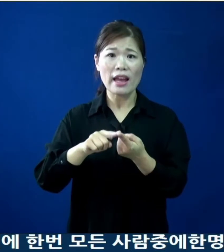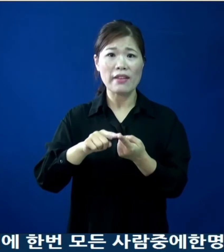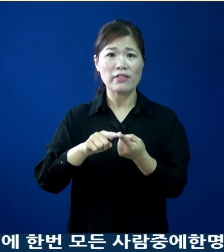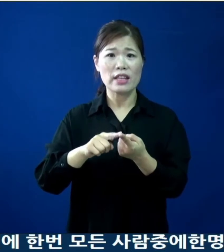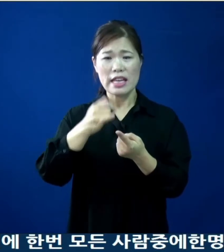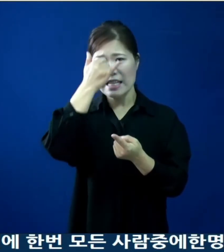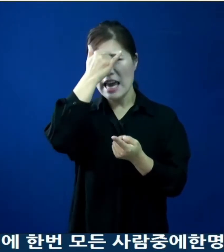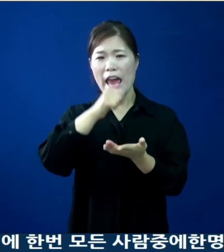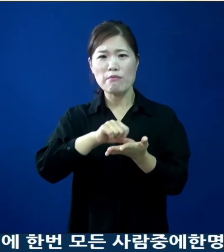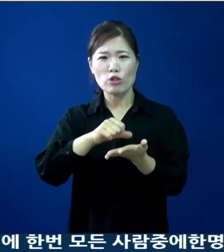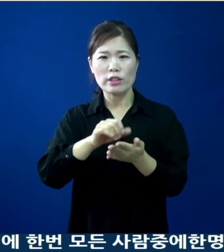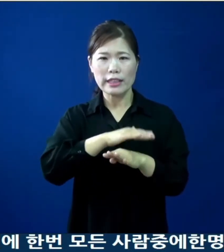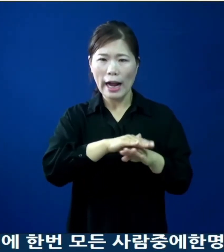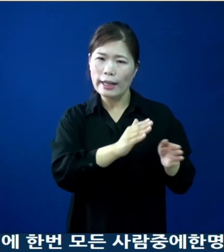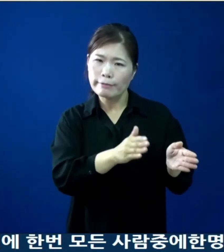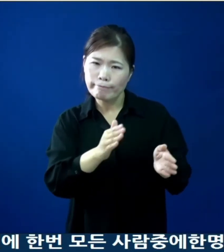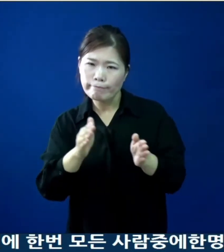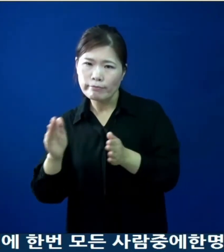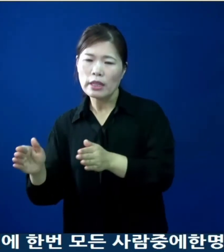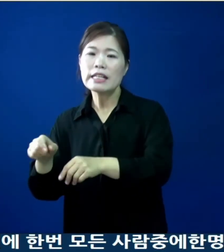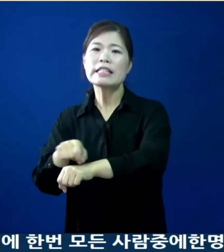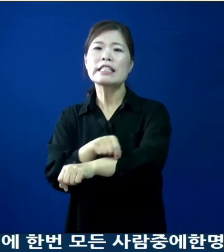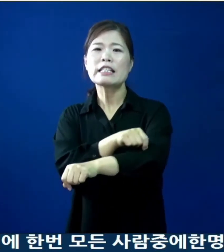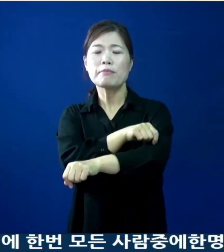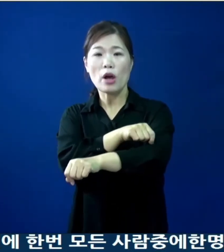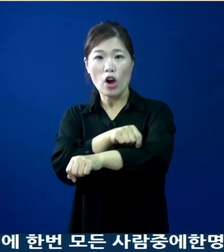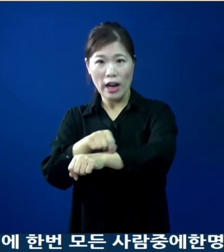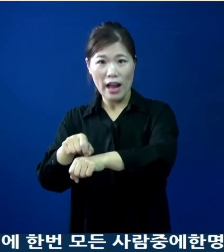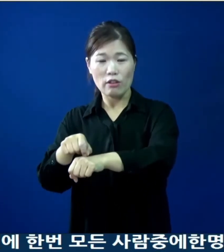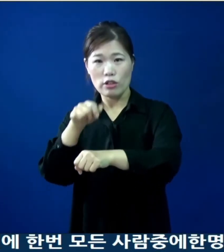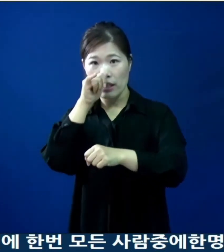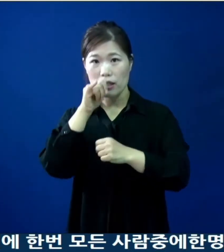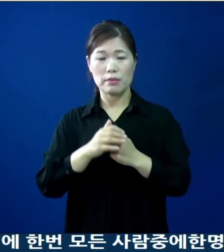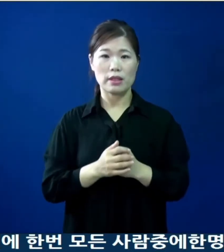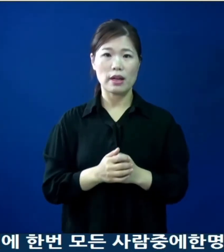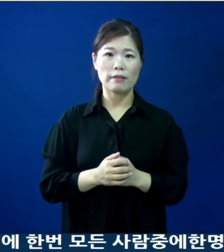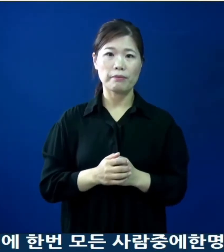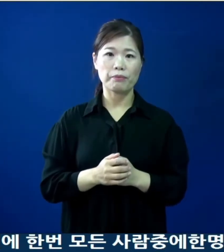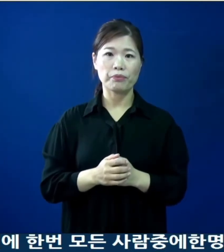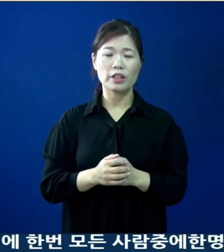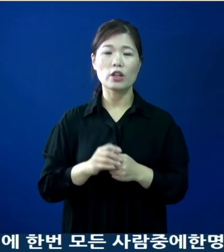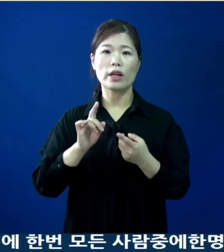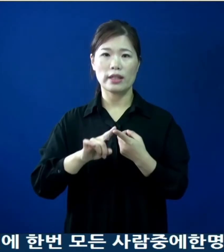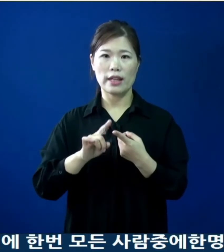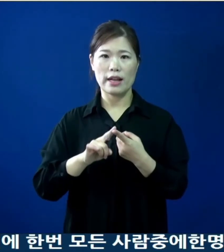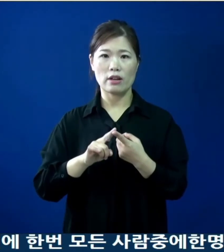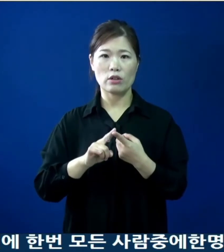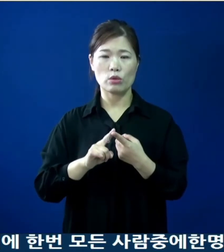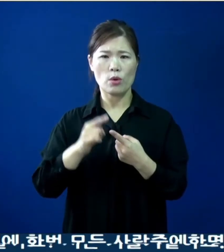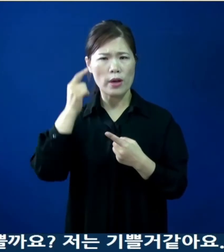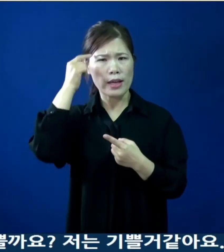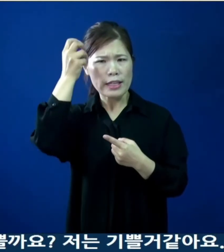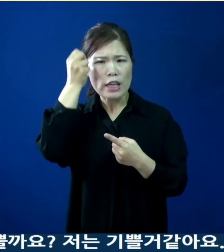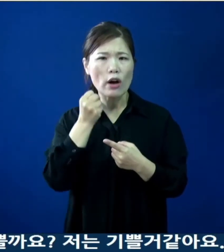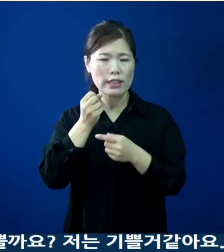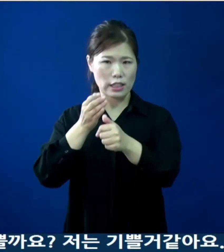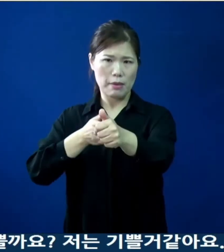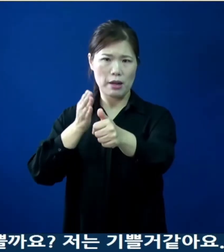것 같습니다. 2가지 특별한 요청을 하는데, 이 얘기도 마음속에 담아두세요.